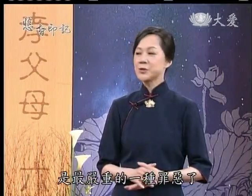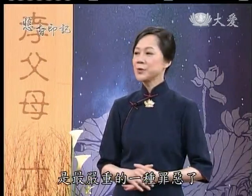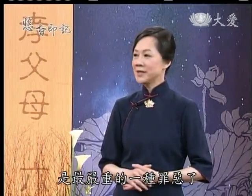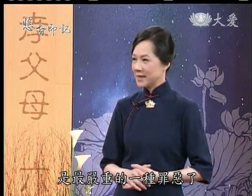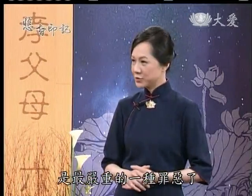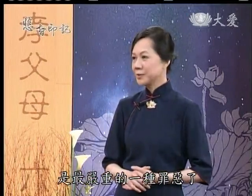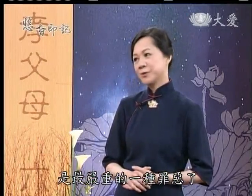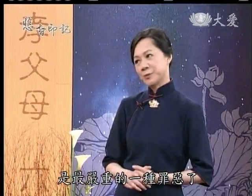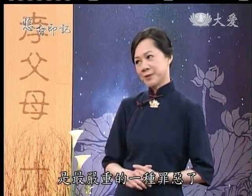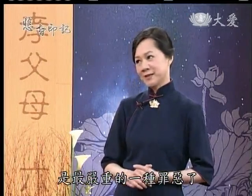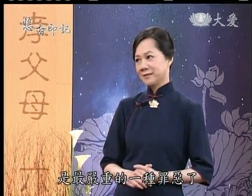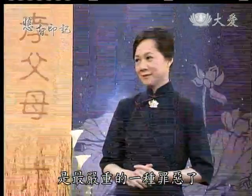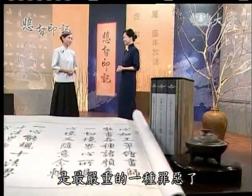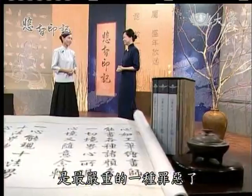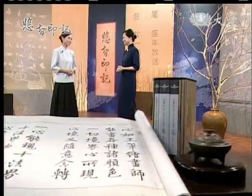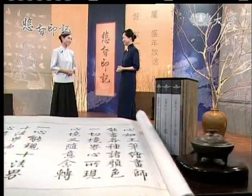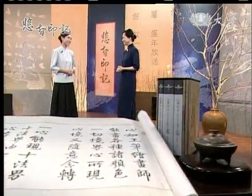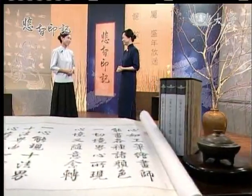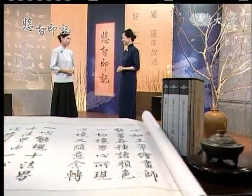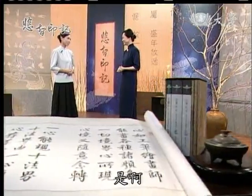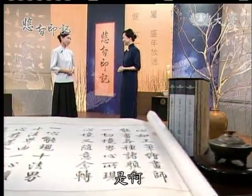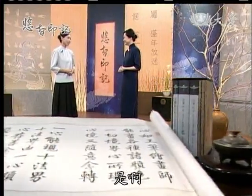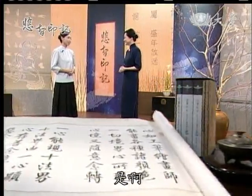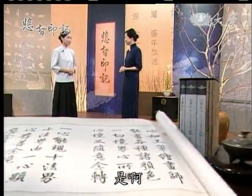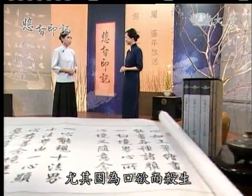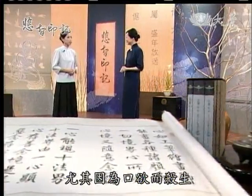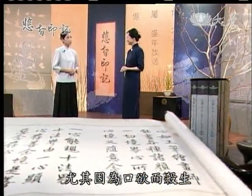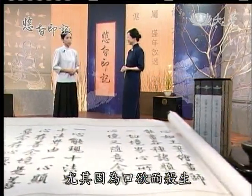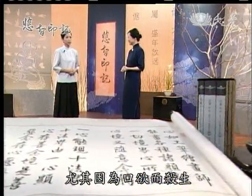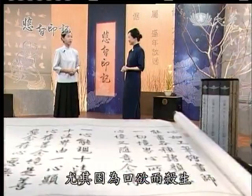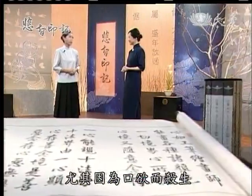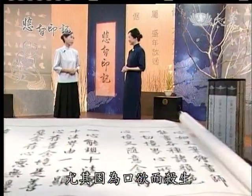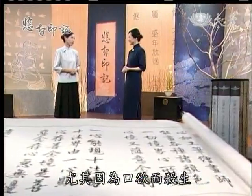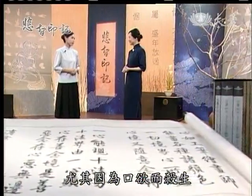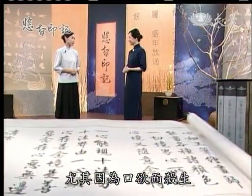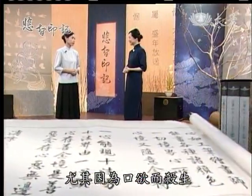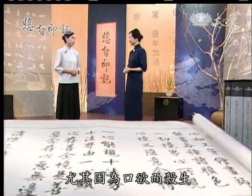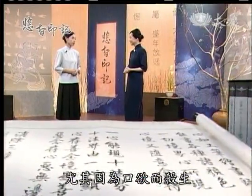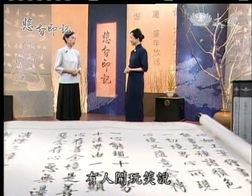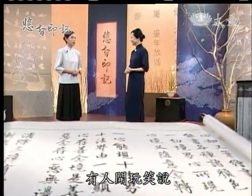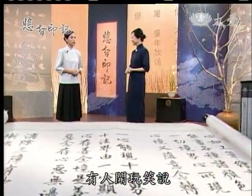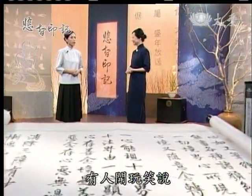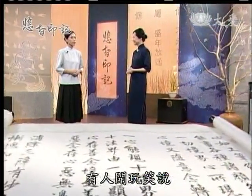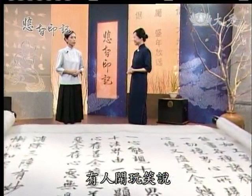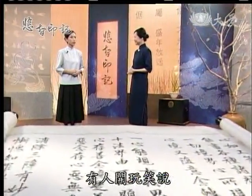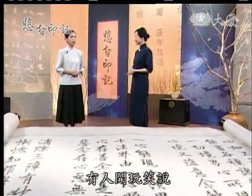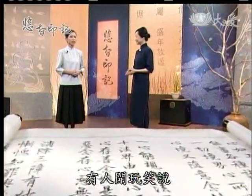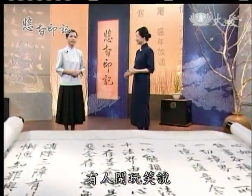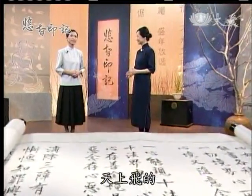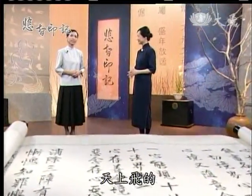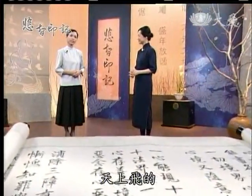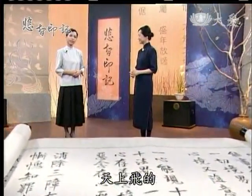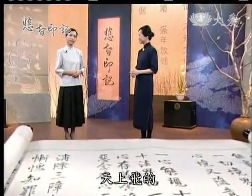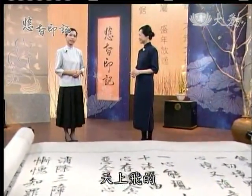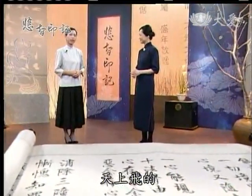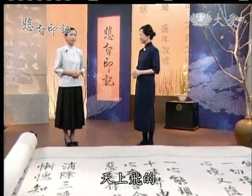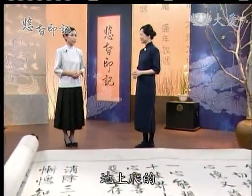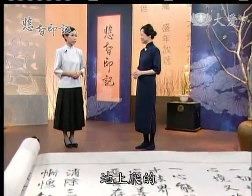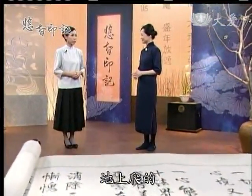是最严重的一种罪恶了。 是啊，尤其因为口欲而杀生，有人开玩笑说啊，天上飞的、地上